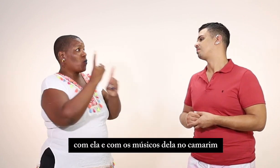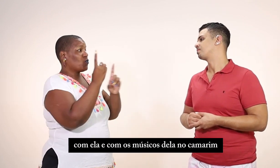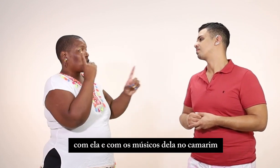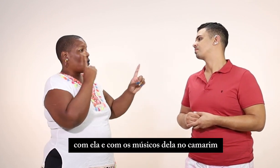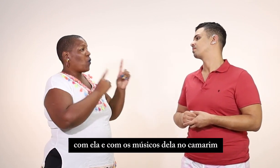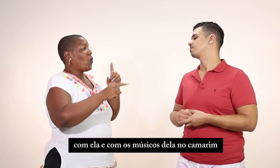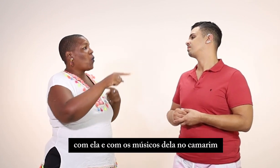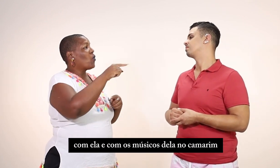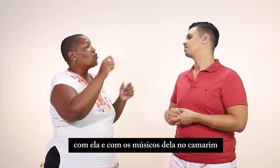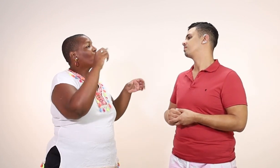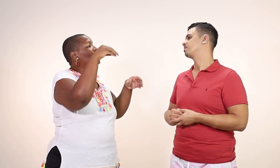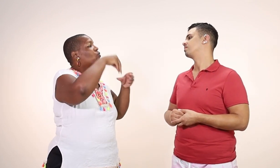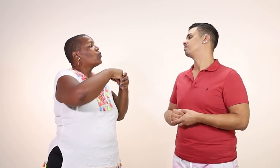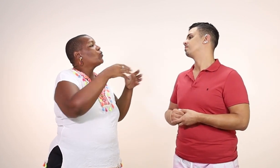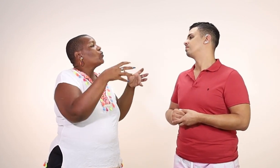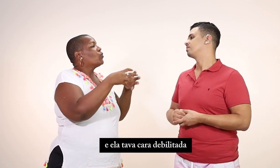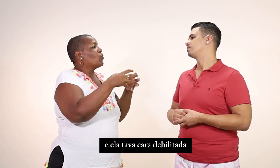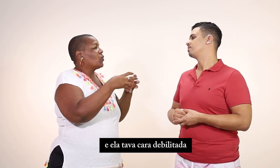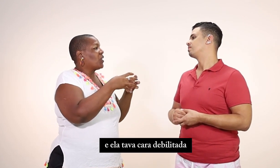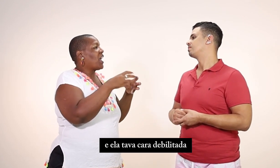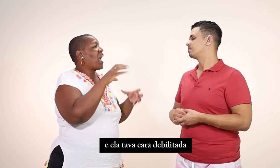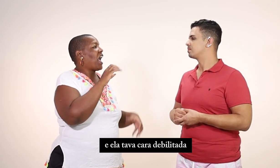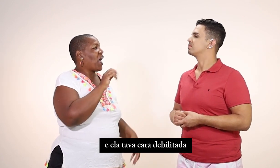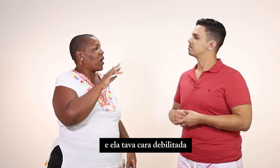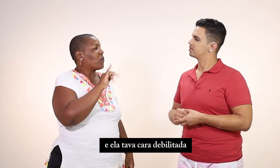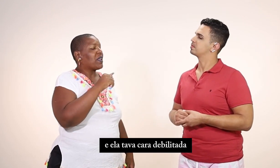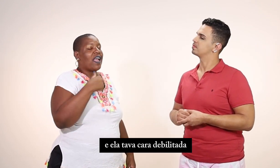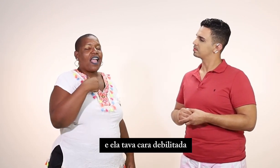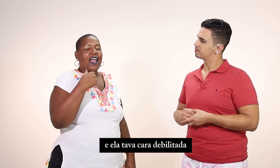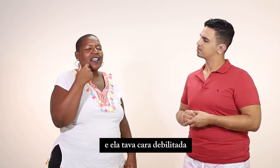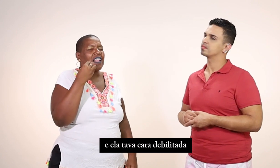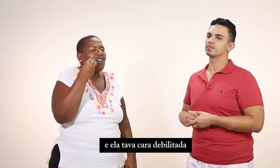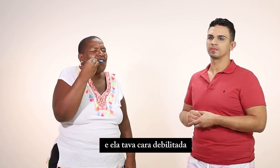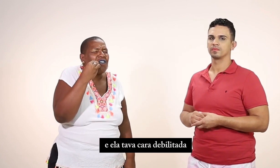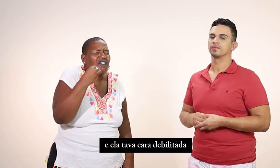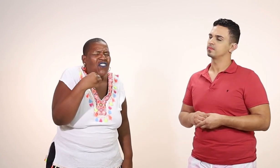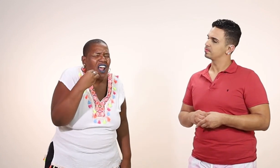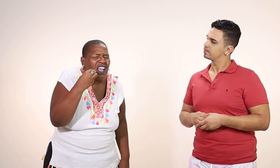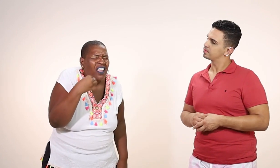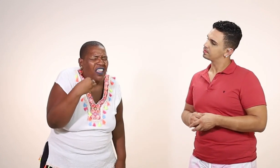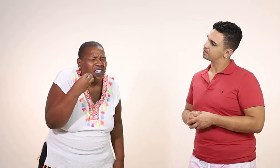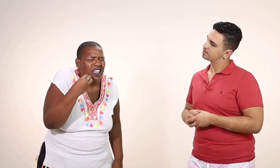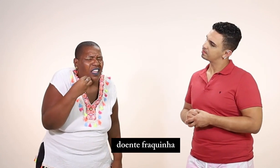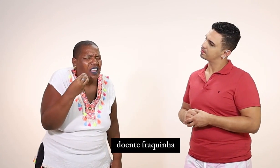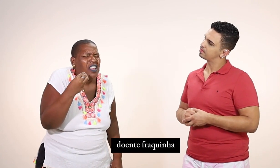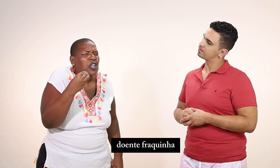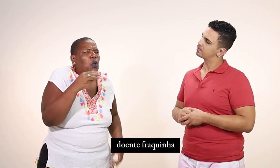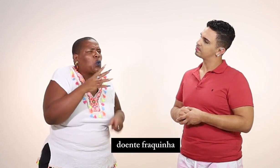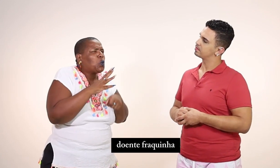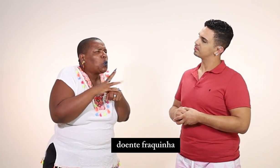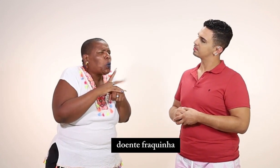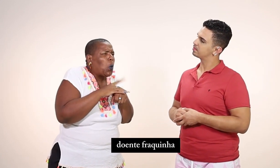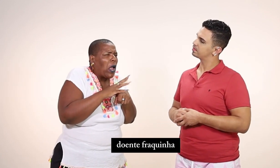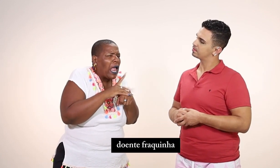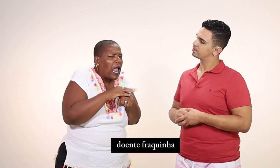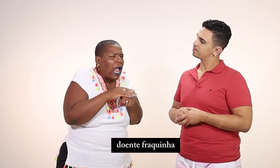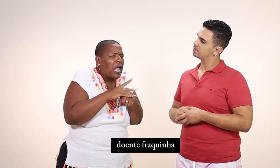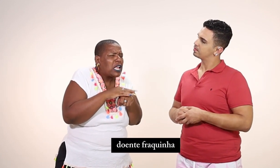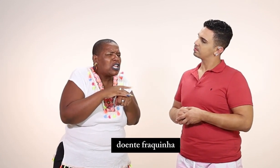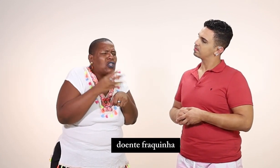dela no camarim. E ela estava, cara, debilitada, doente,